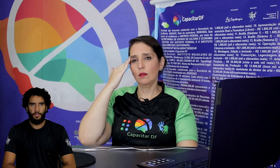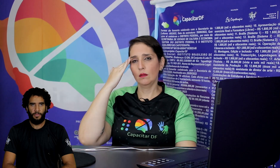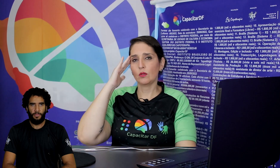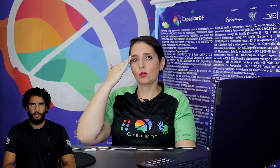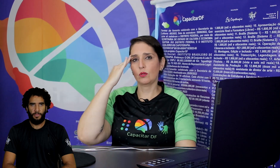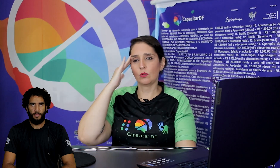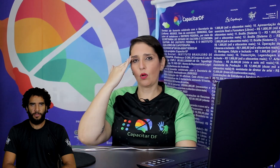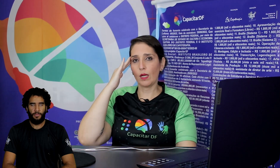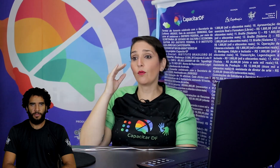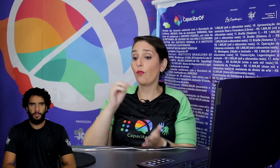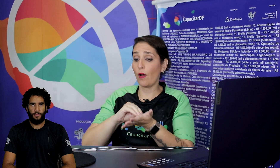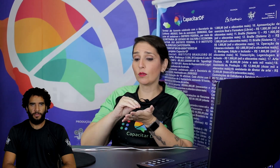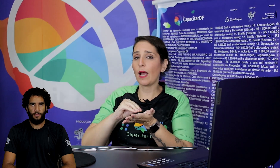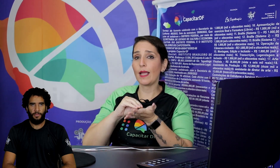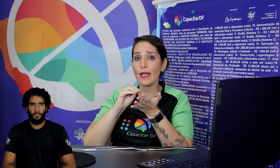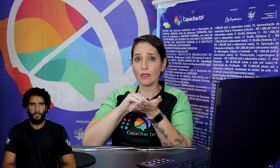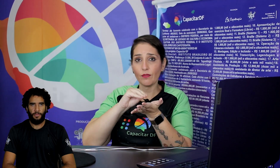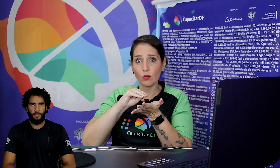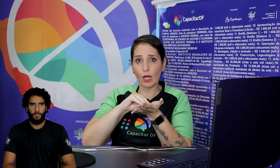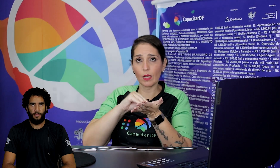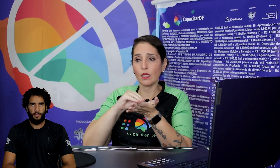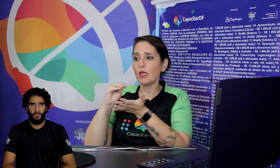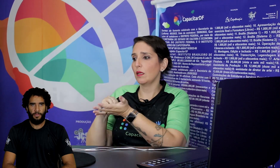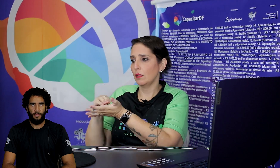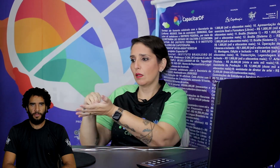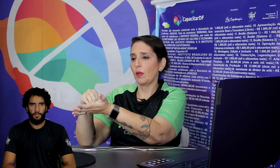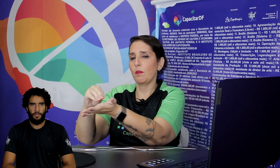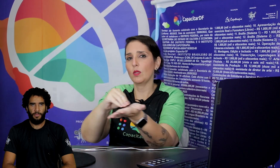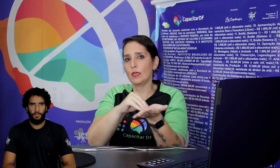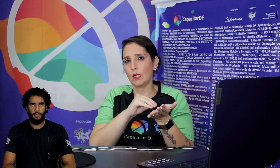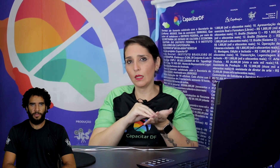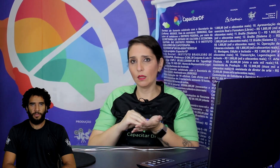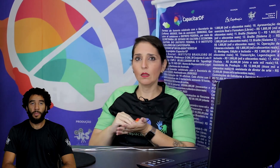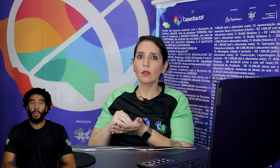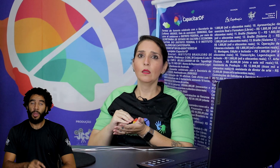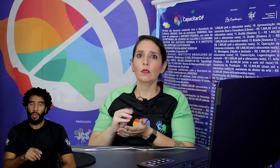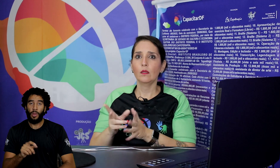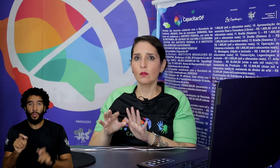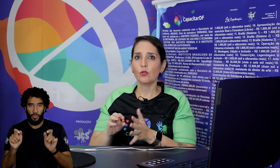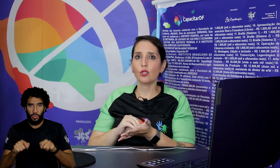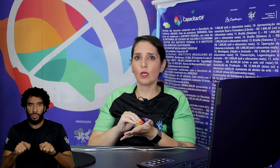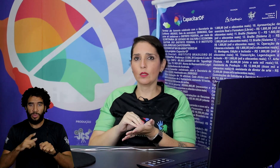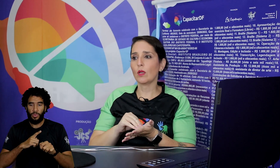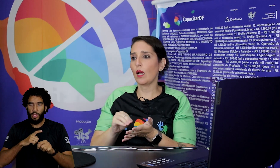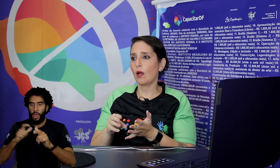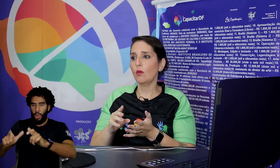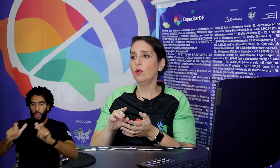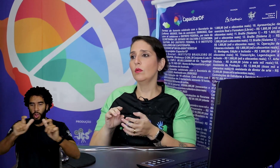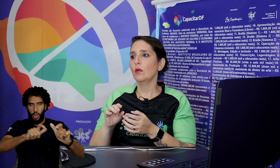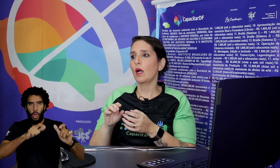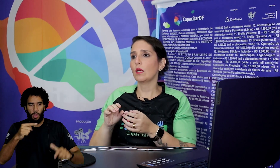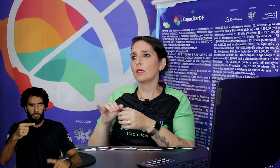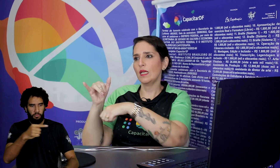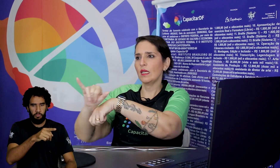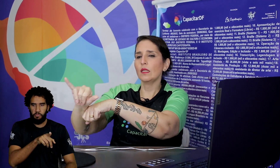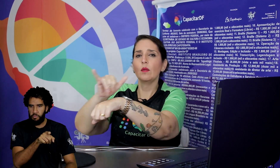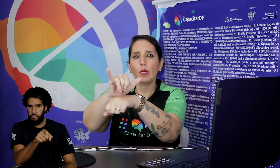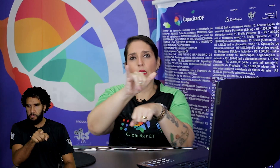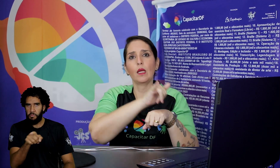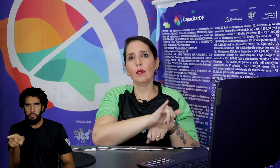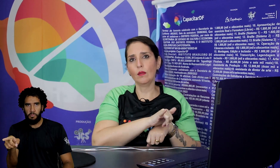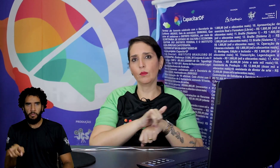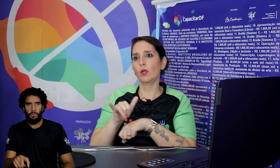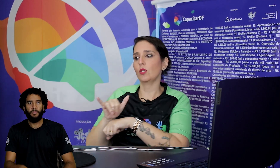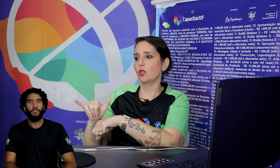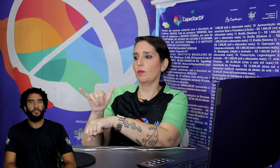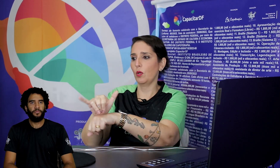Entender, toca, o faltar, esse faltar aqui também pode ser direcional. Esse aqui também,